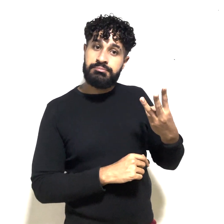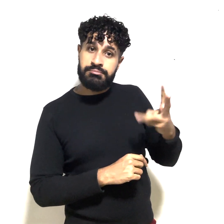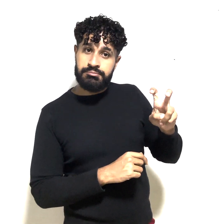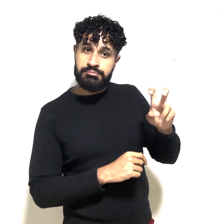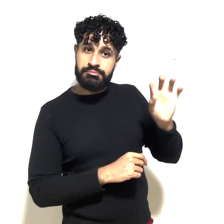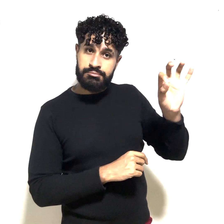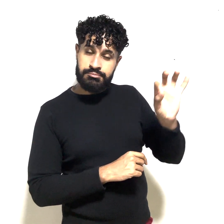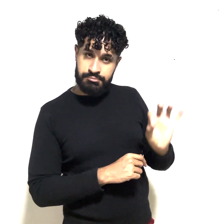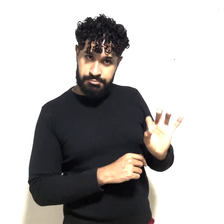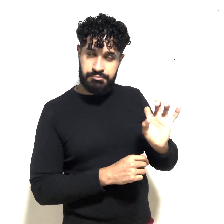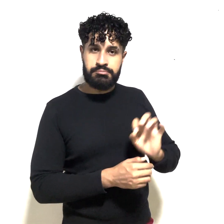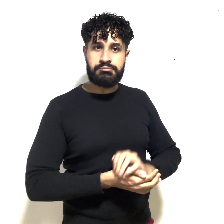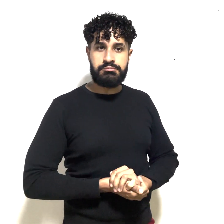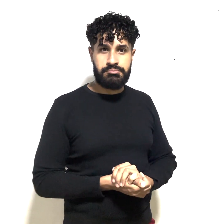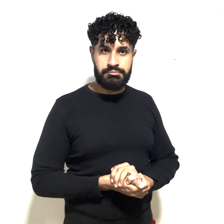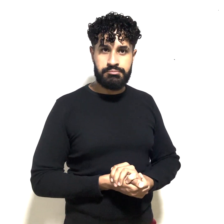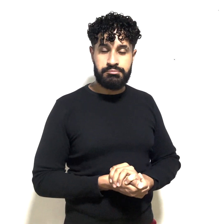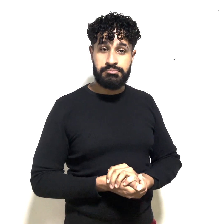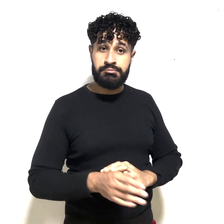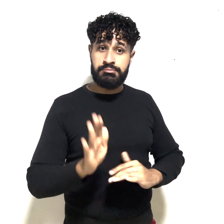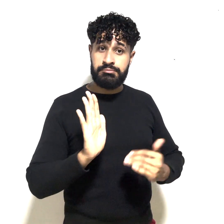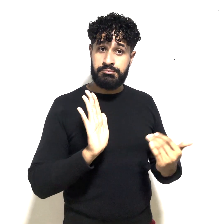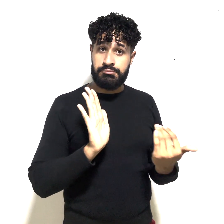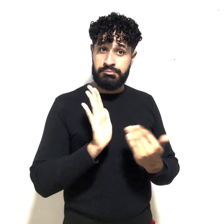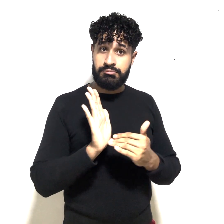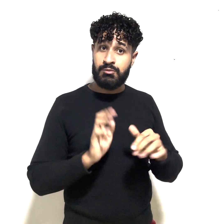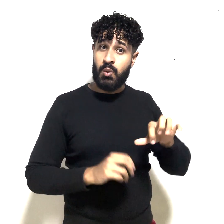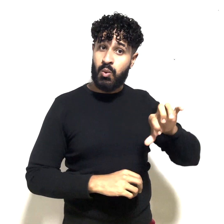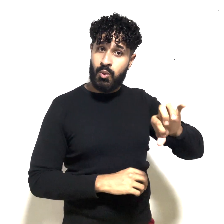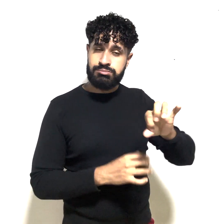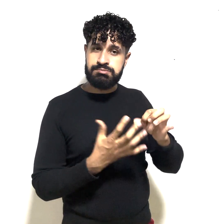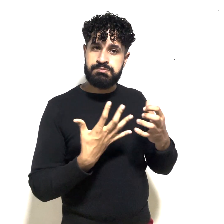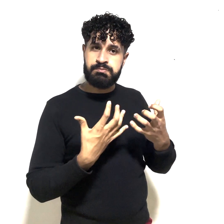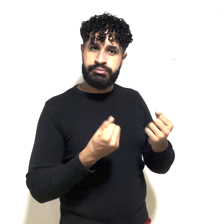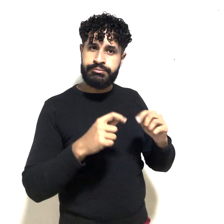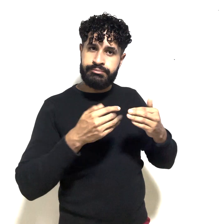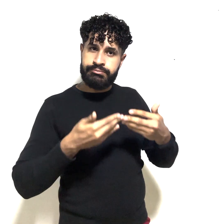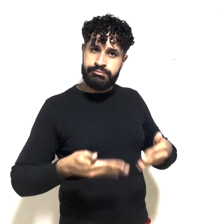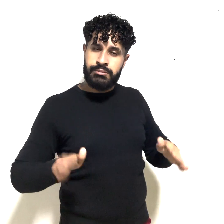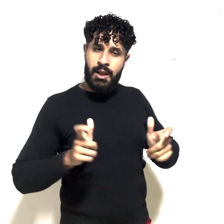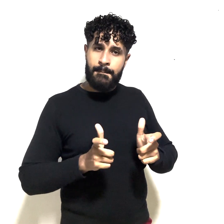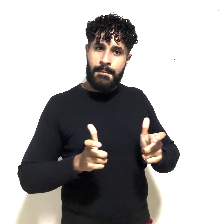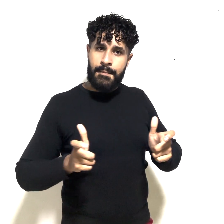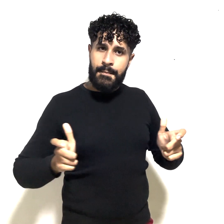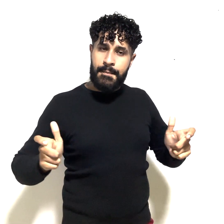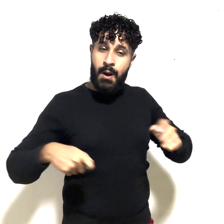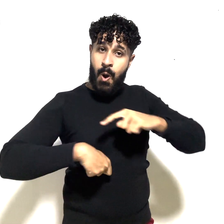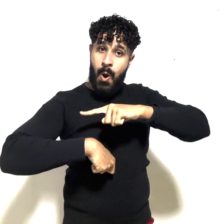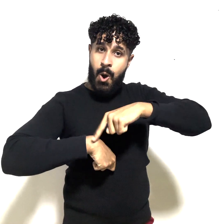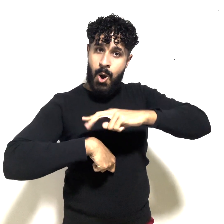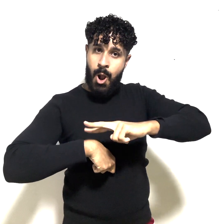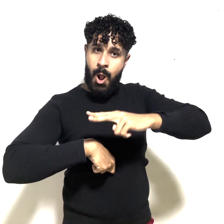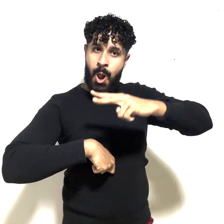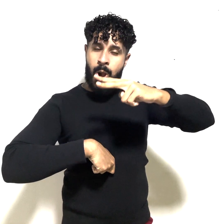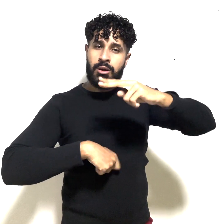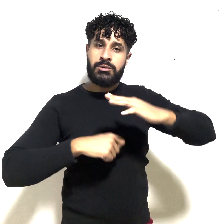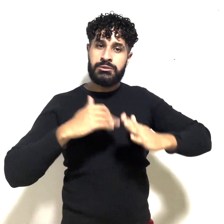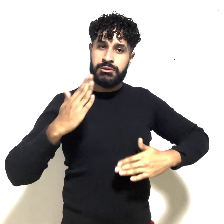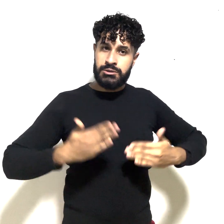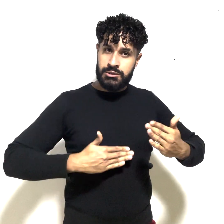35% nono item autorização da ação de carga horária dos servidores da carreira